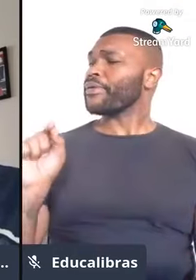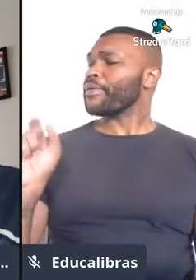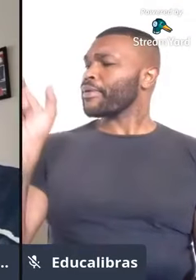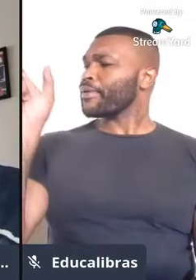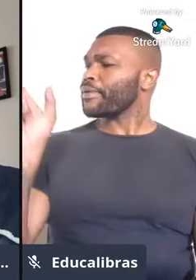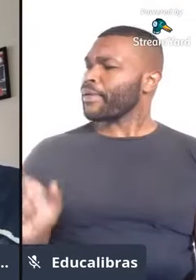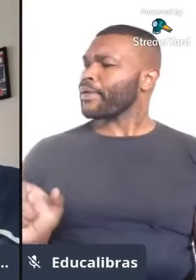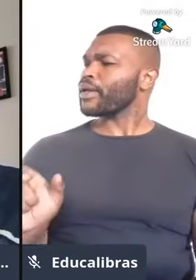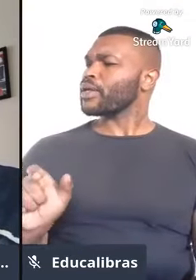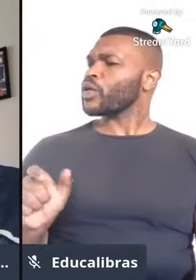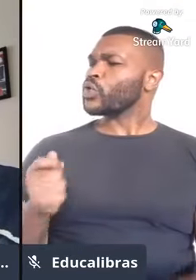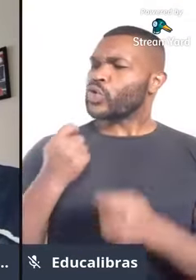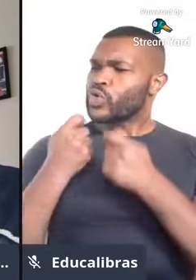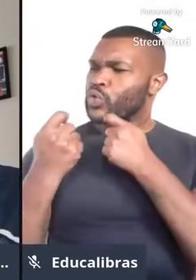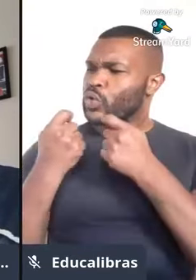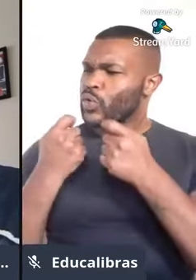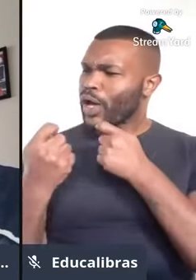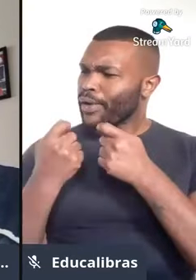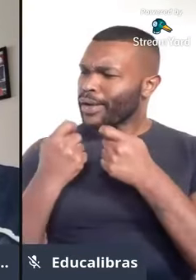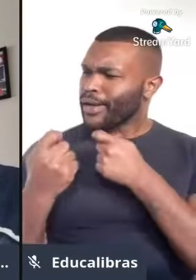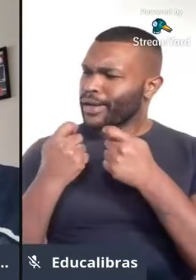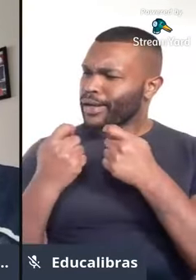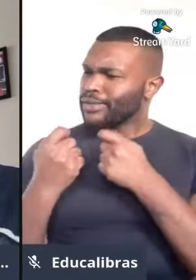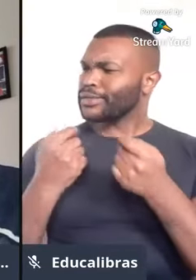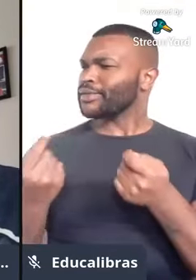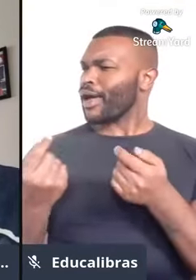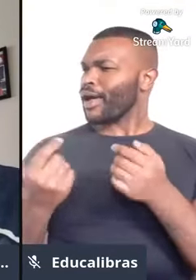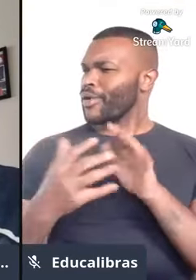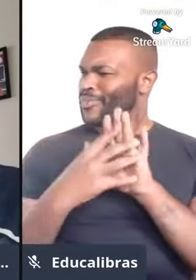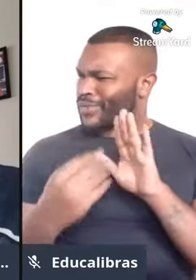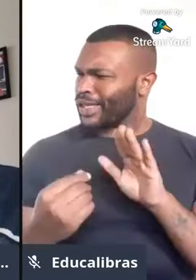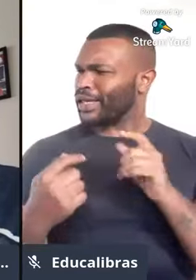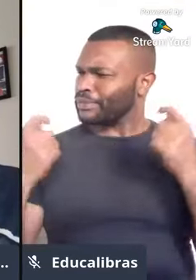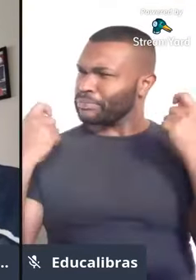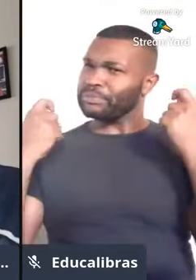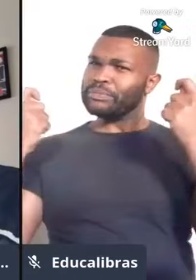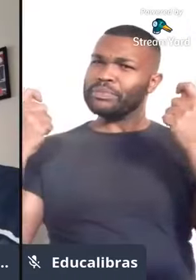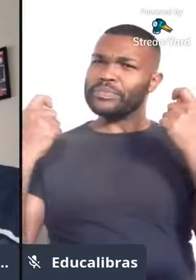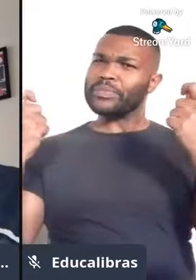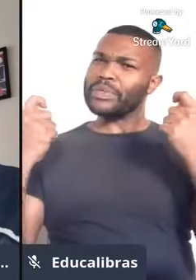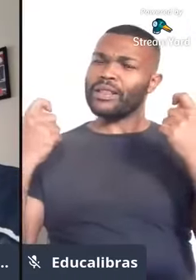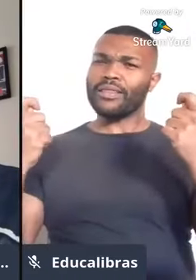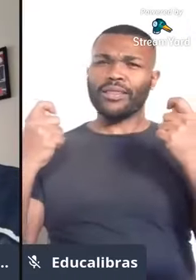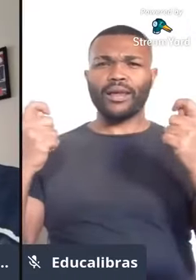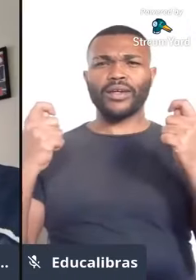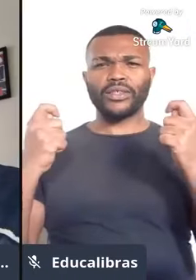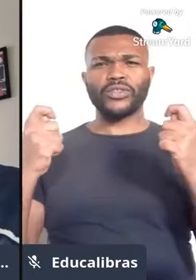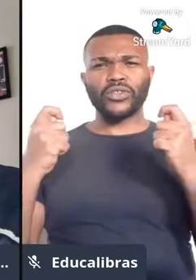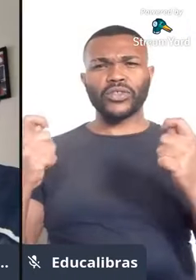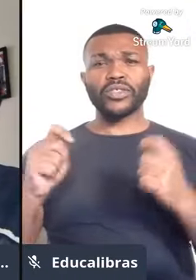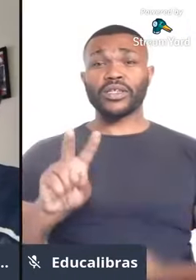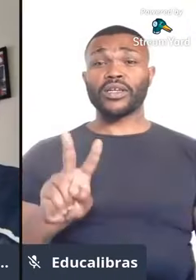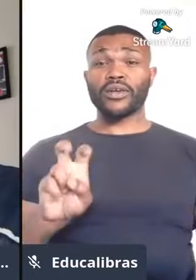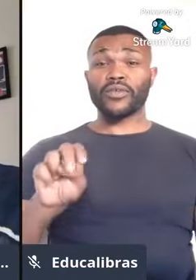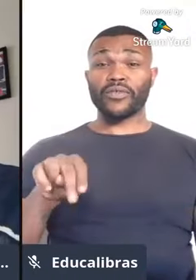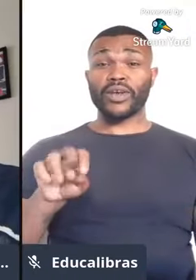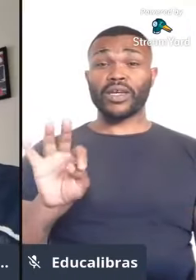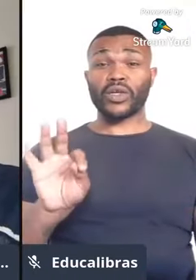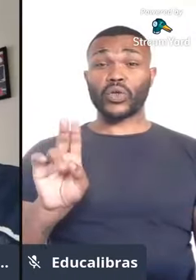querido jornalista, blogueiro, militante, né, Ventura.